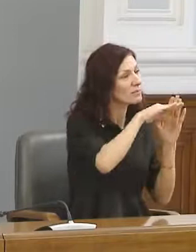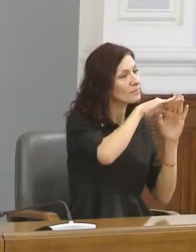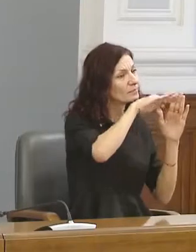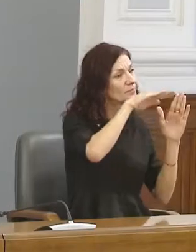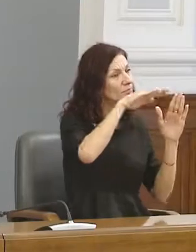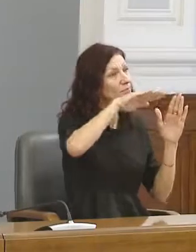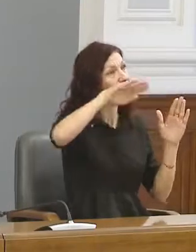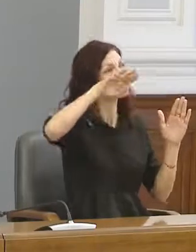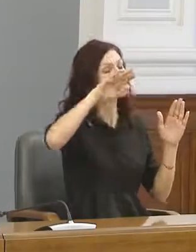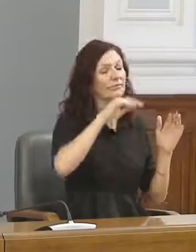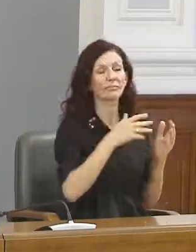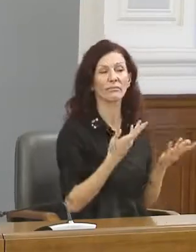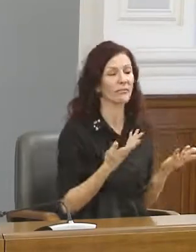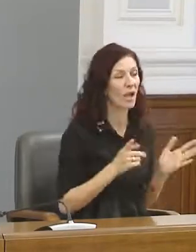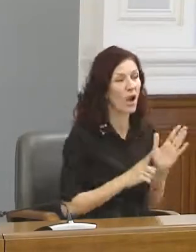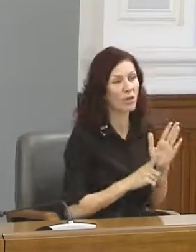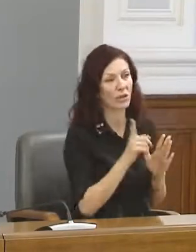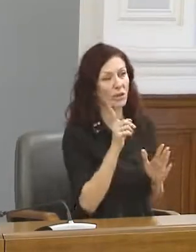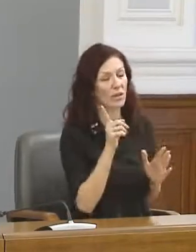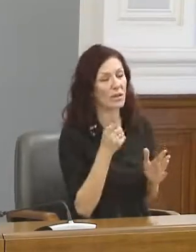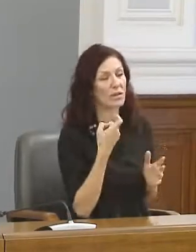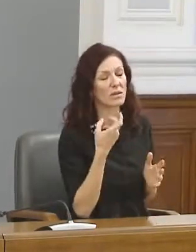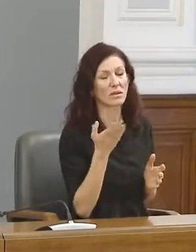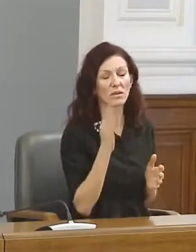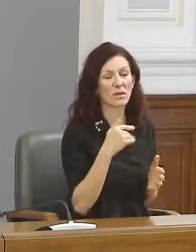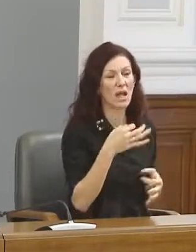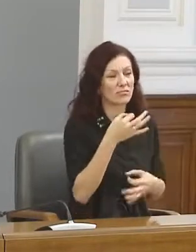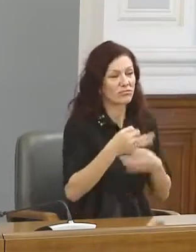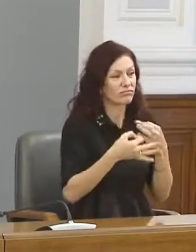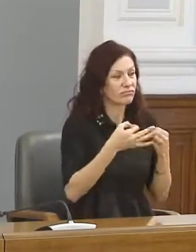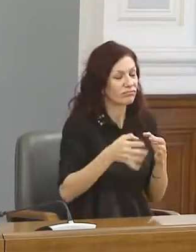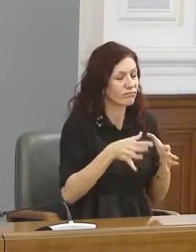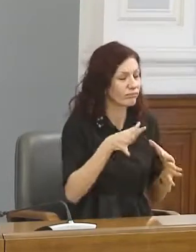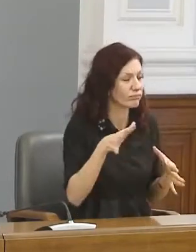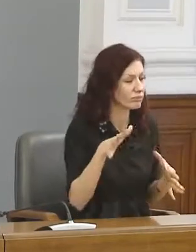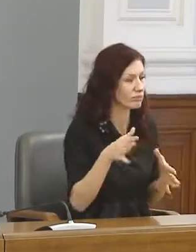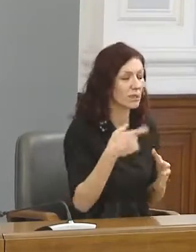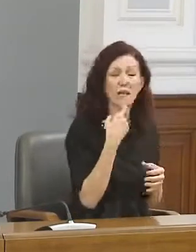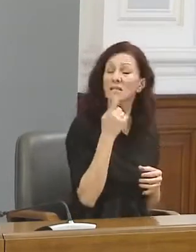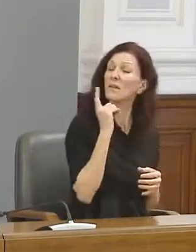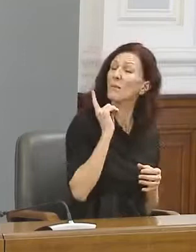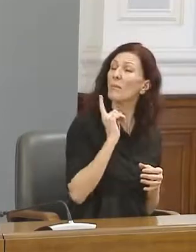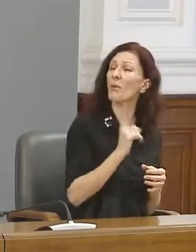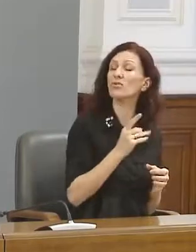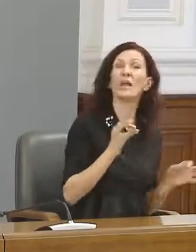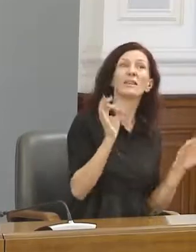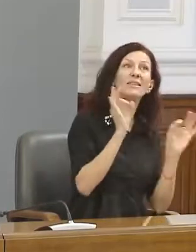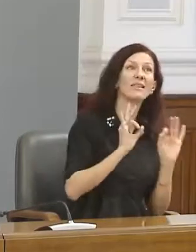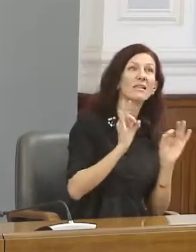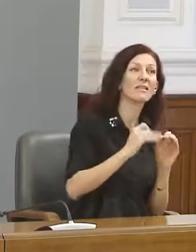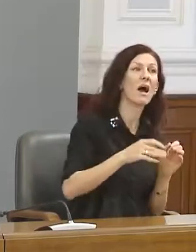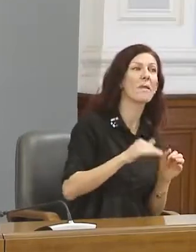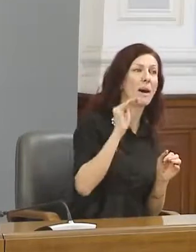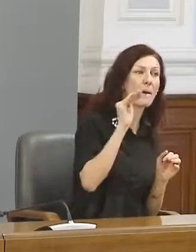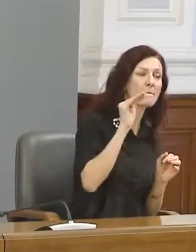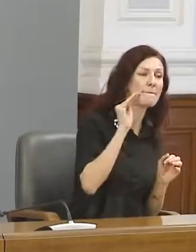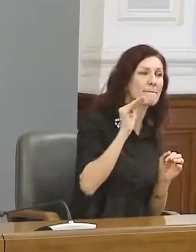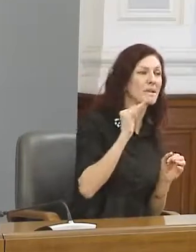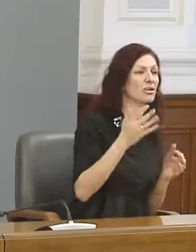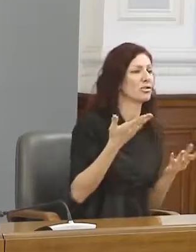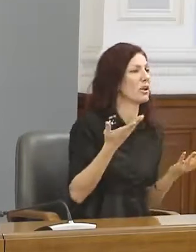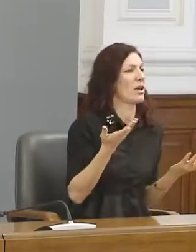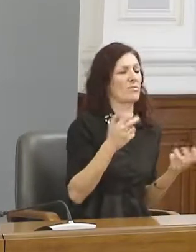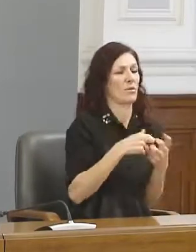да се счупи стръмния ход на заразеност, за да може да няма по-нататък спиране на каквото и да